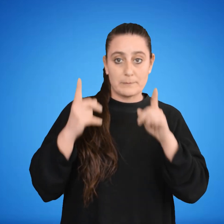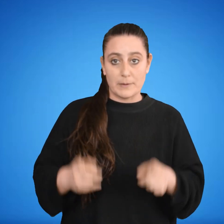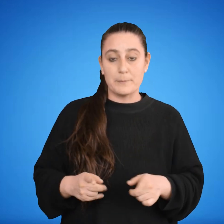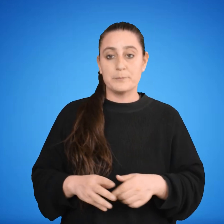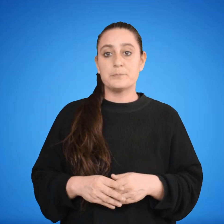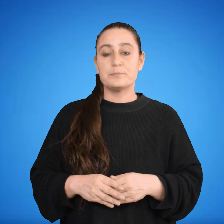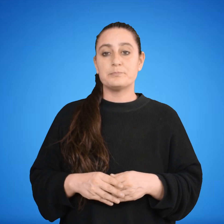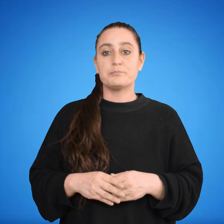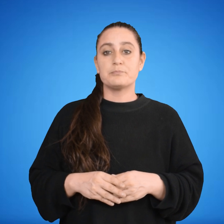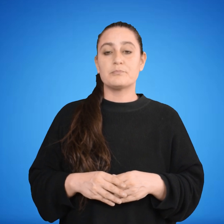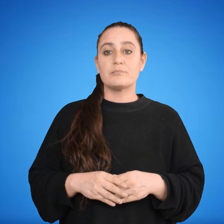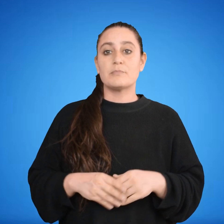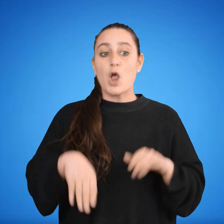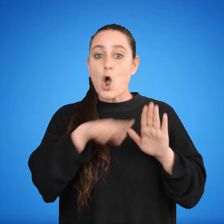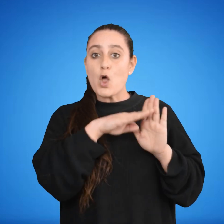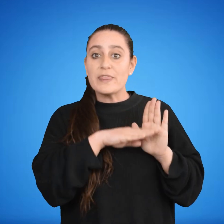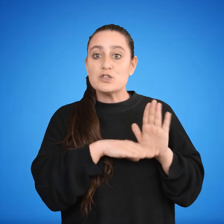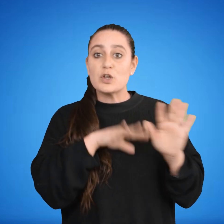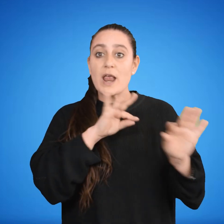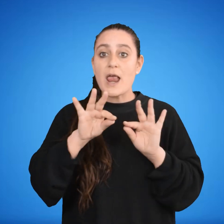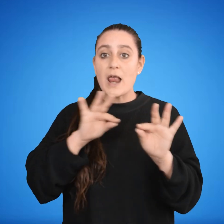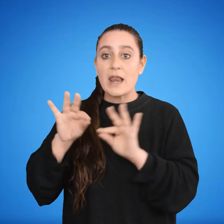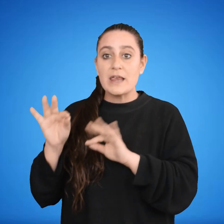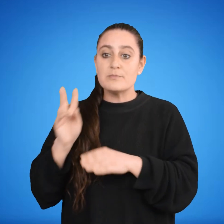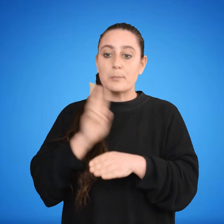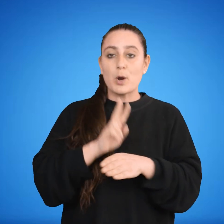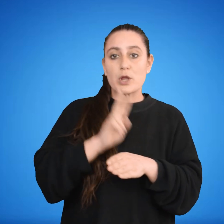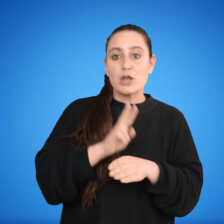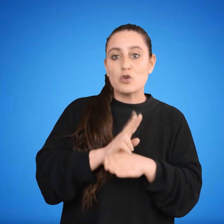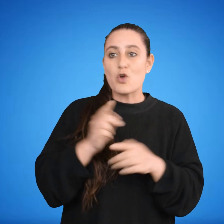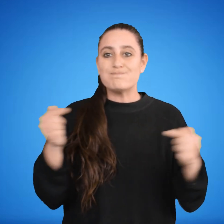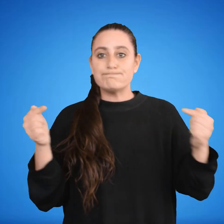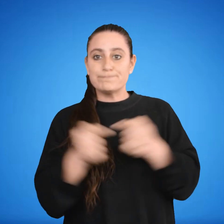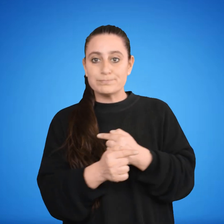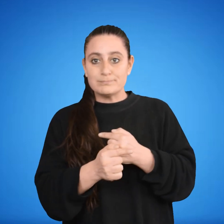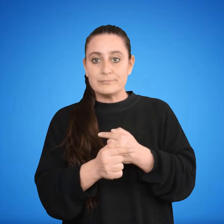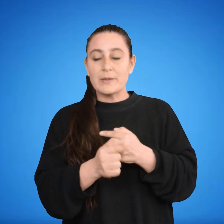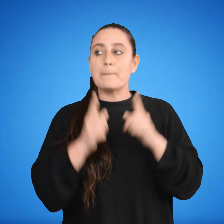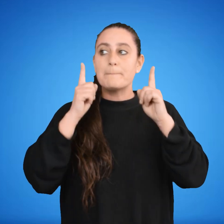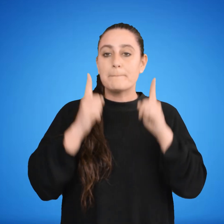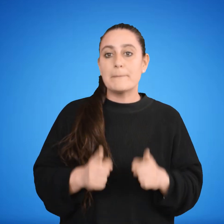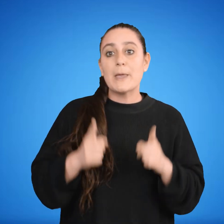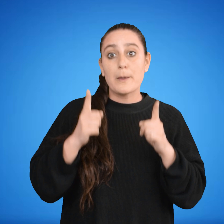Las condiciones de elegibilidad, inmunidades e incompatibilidades, serán las que rijan para los